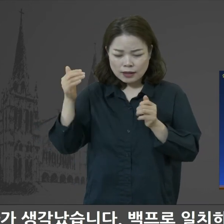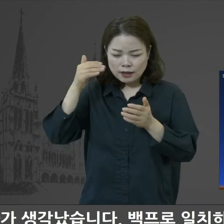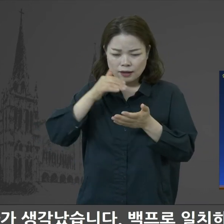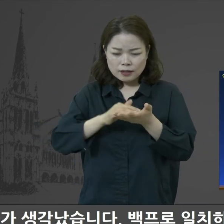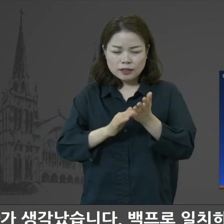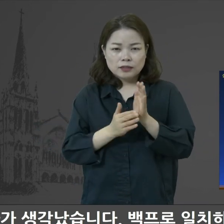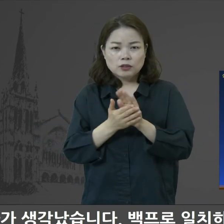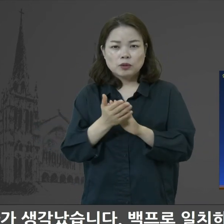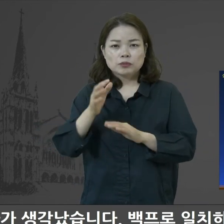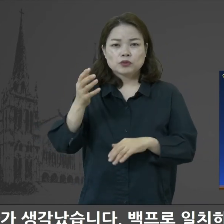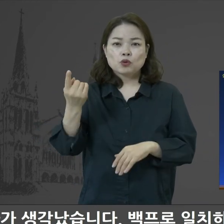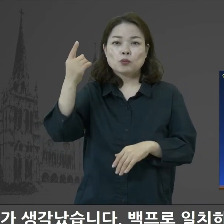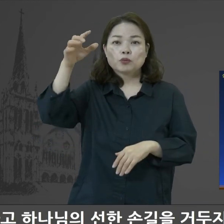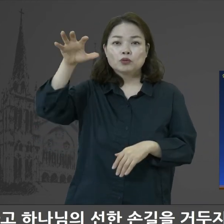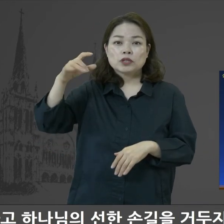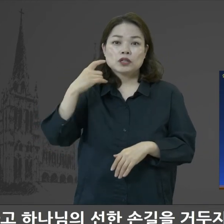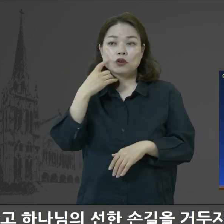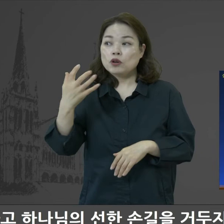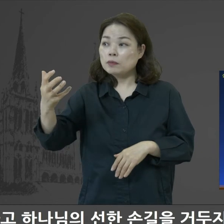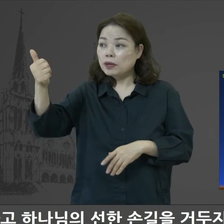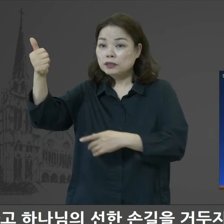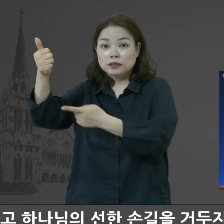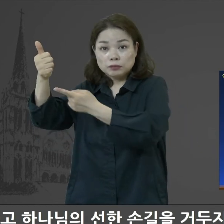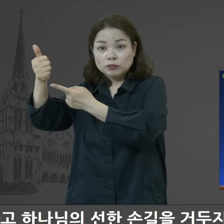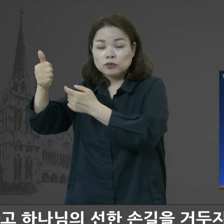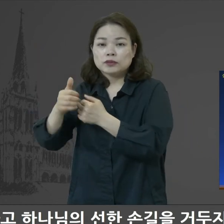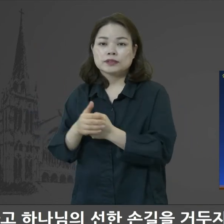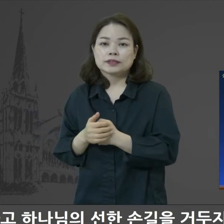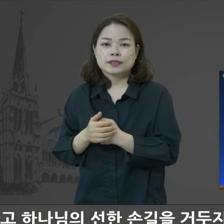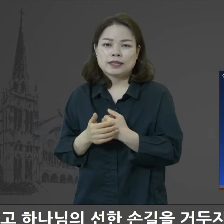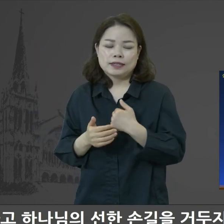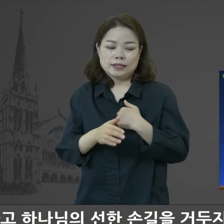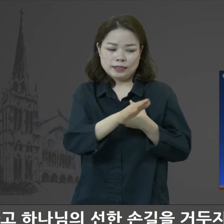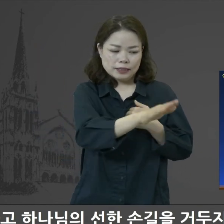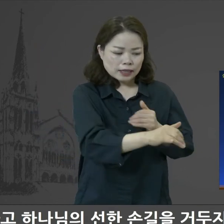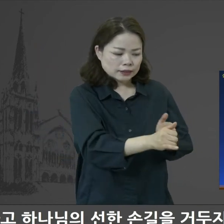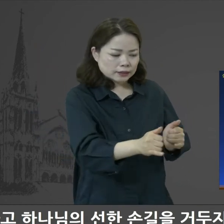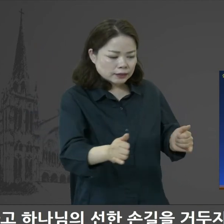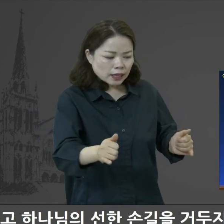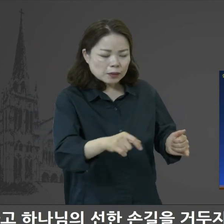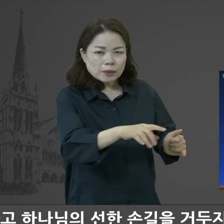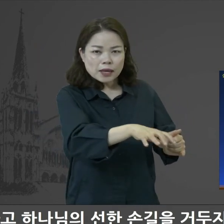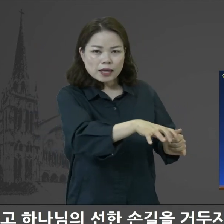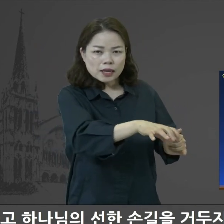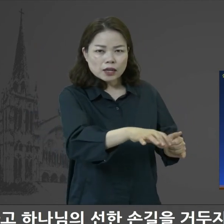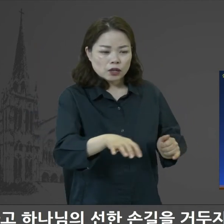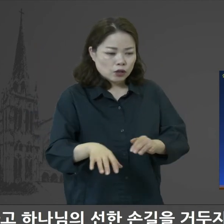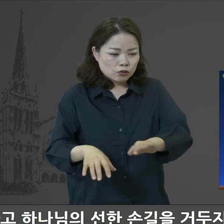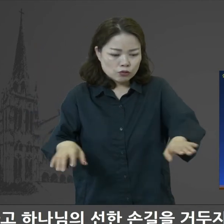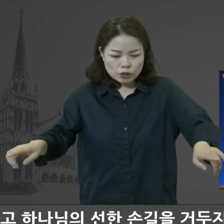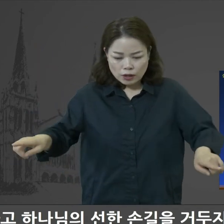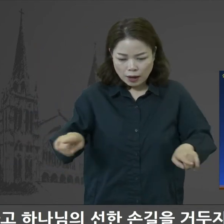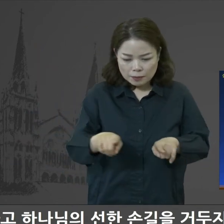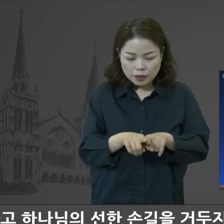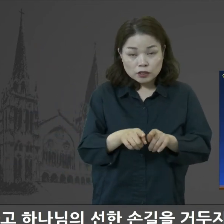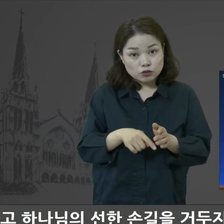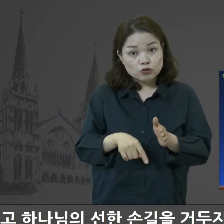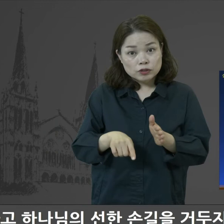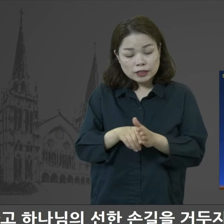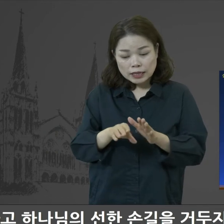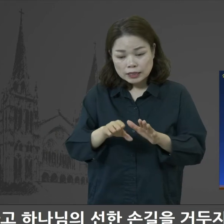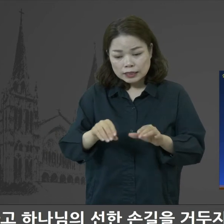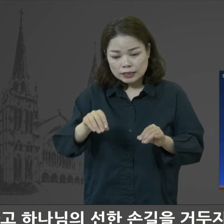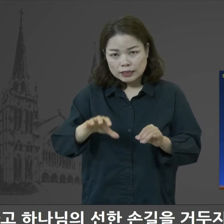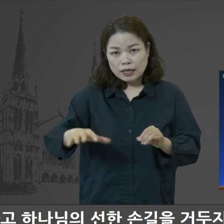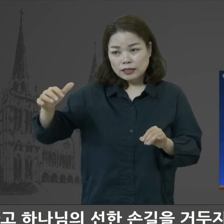높은 자리에서 영광 받으셔야 되는 그분이 낮은 사람의 자리, 우리와 함께 하시기 위해 이